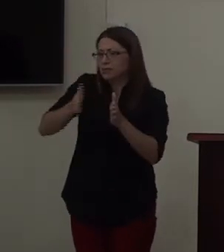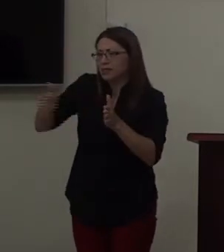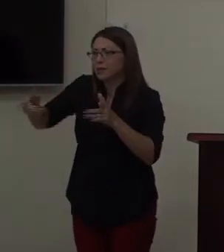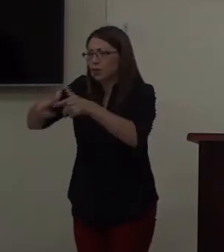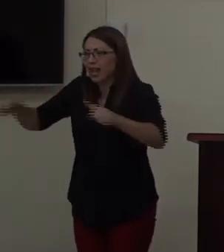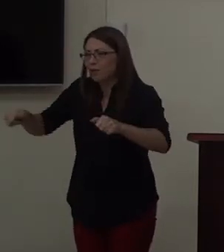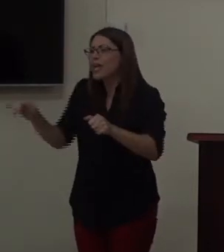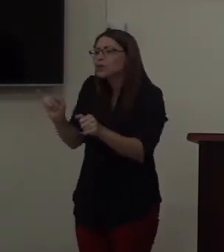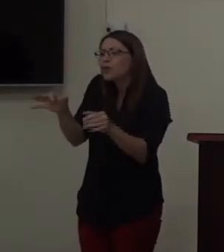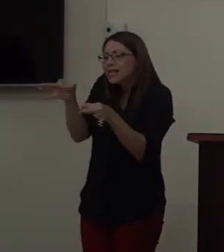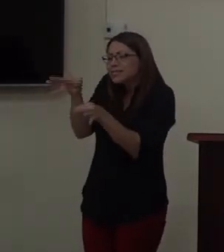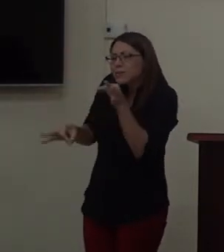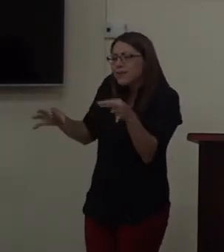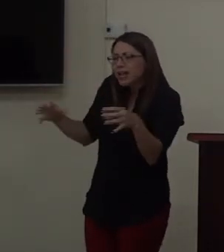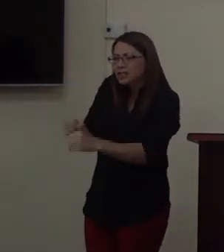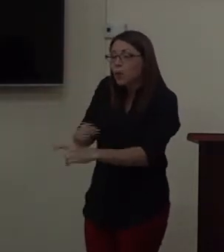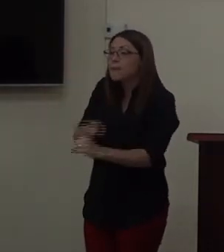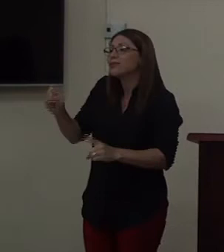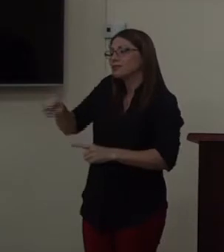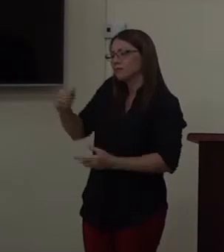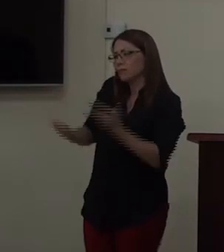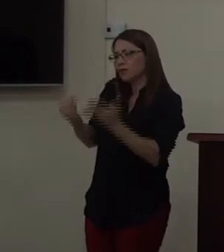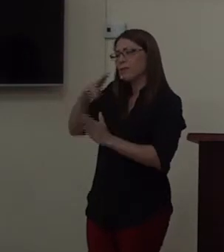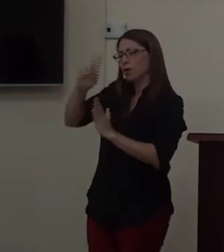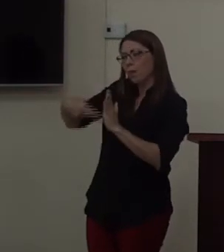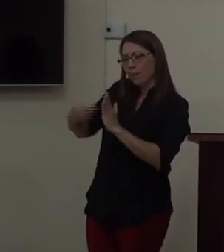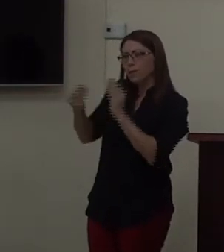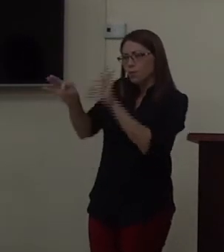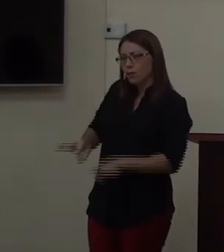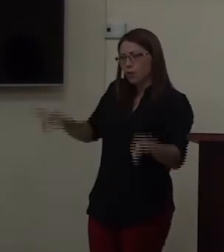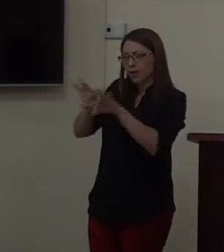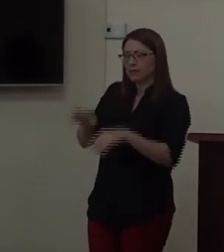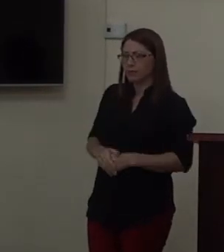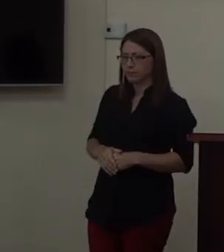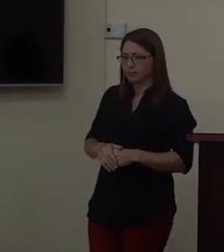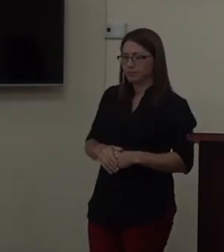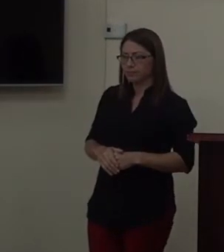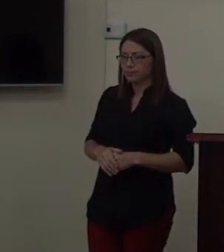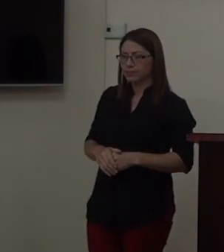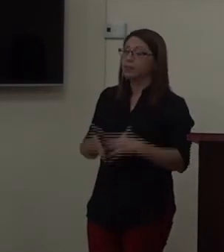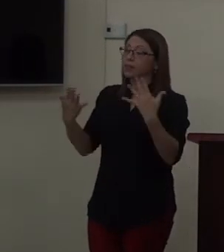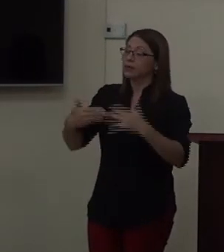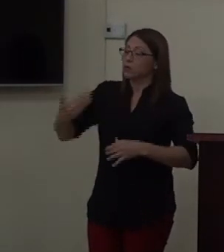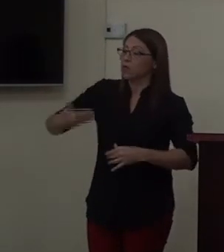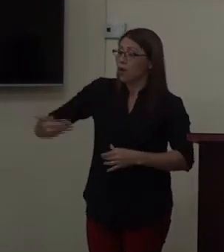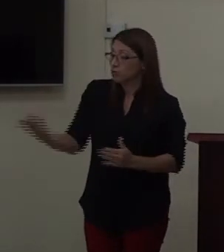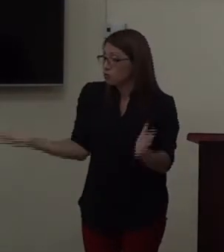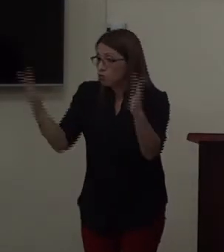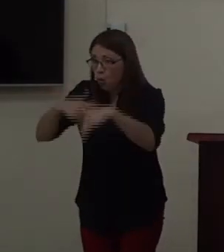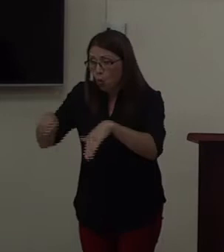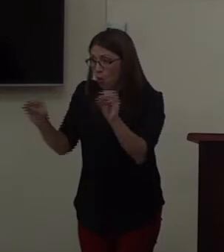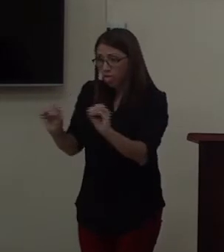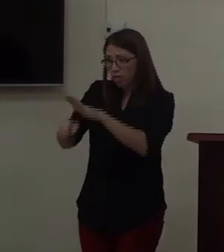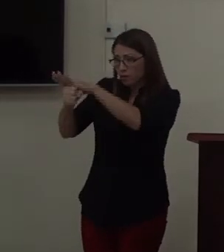una simplificación, ¿verdad? Pero sí posiblemente tuvo un papel muy importante. Y cuando no hubo esa